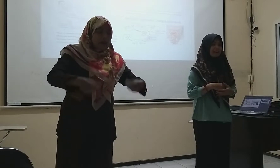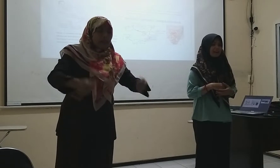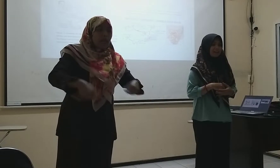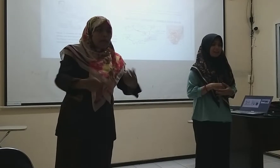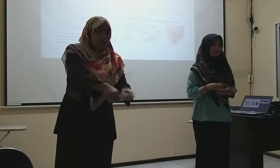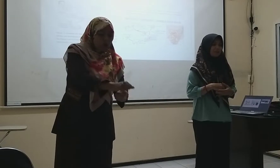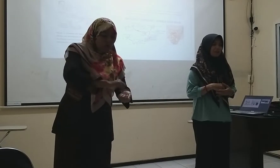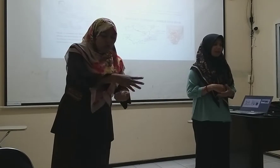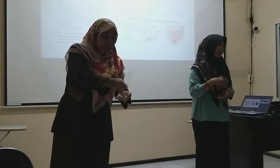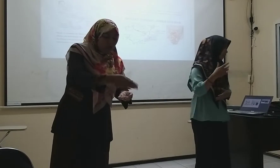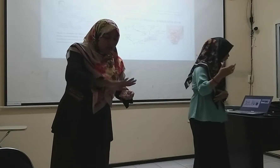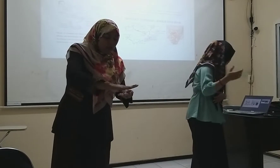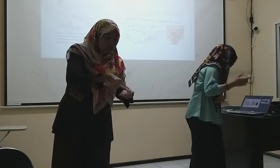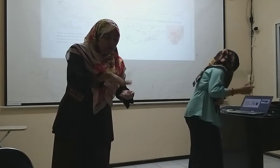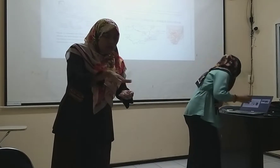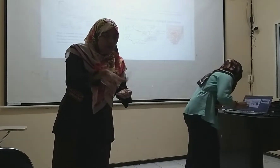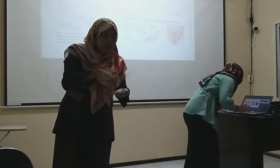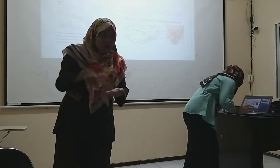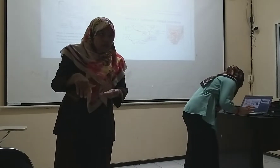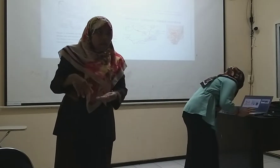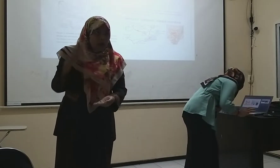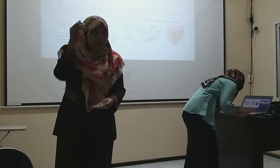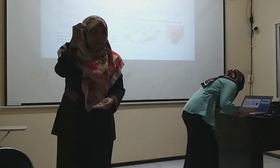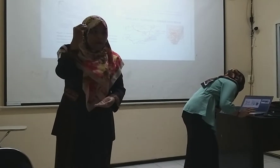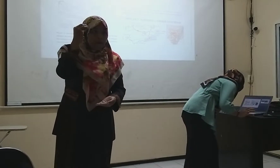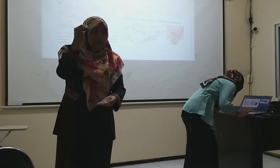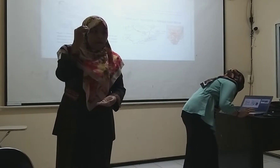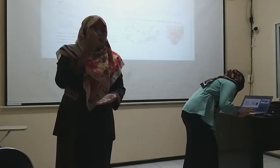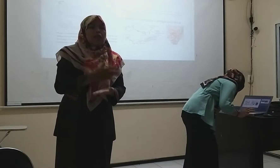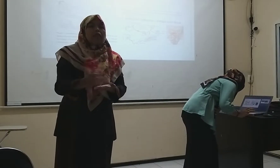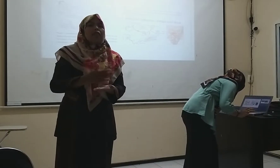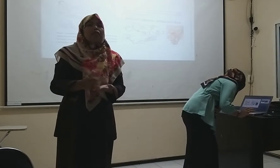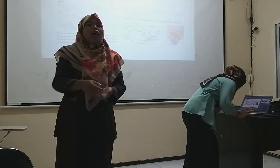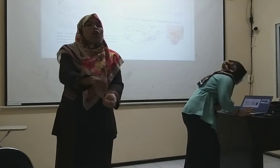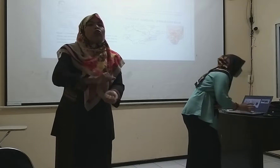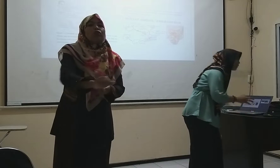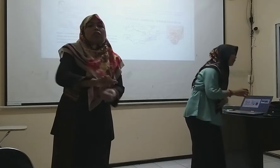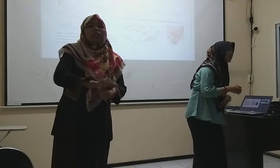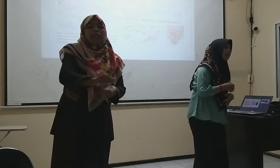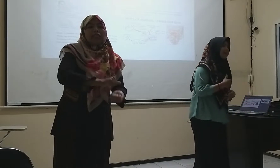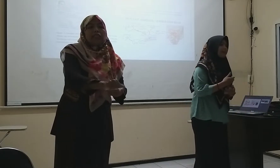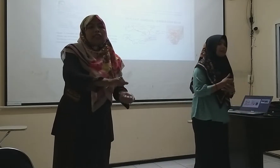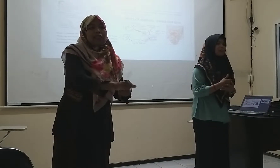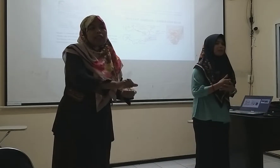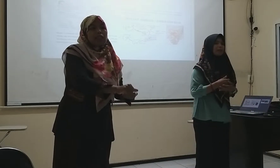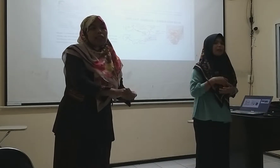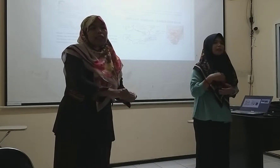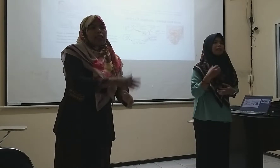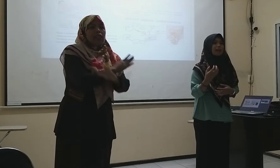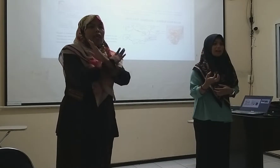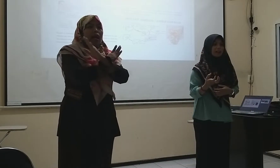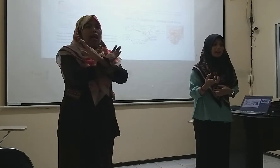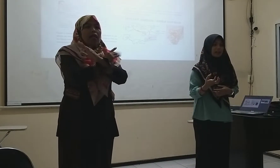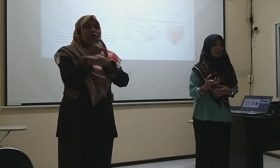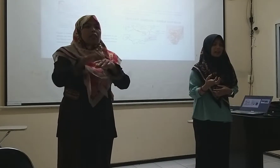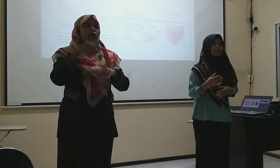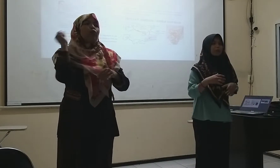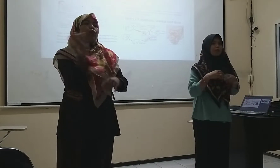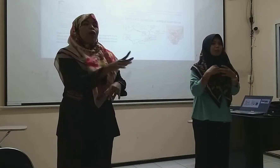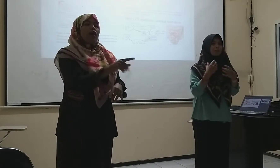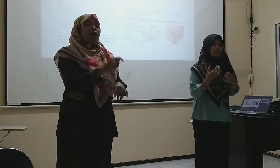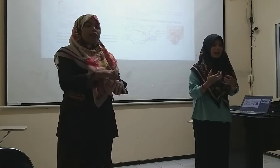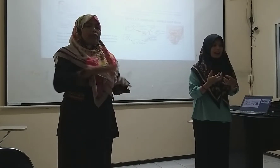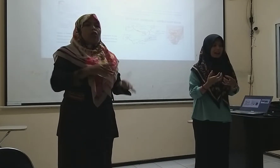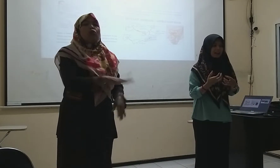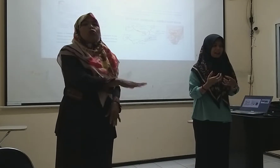kolera. Gitu. Nah, kolera itu termasuk gejalanya adalah seperti diare,